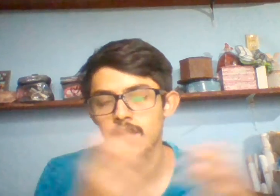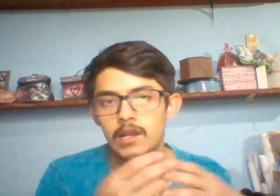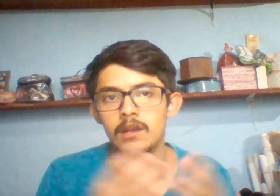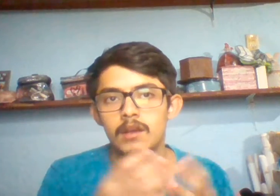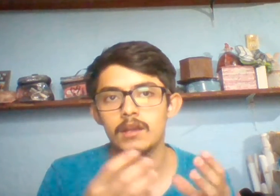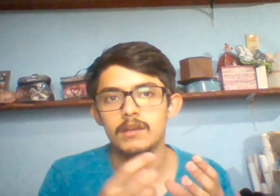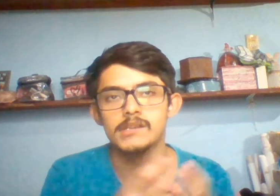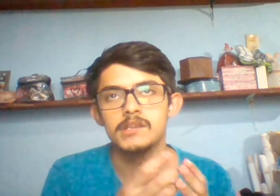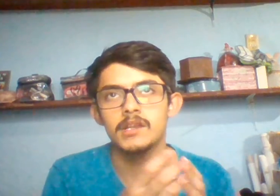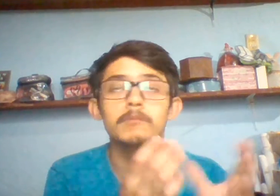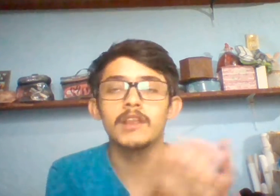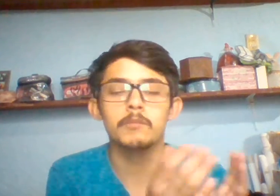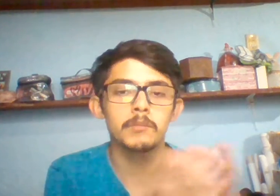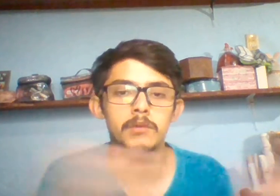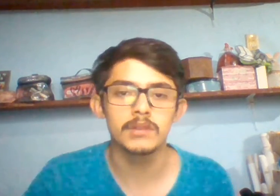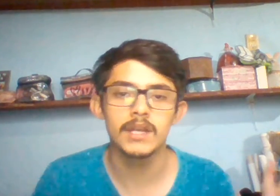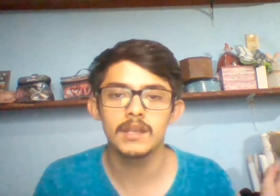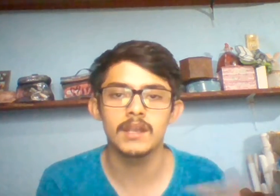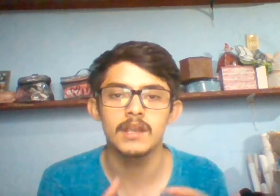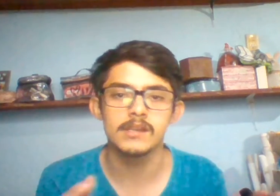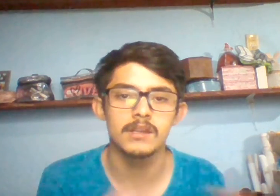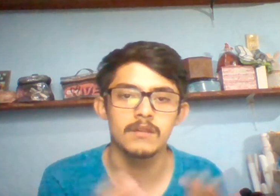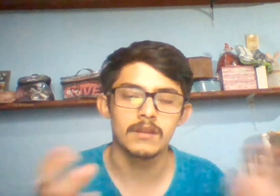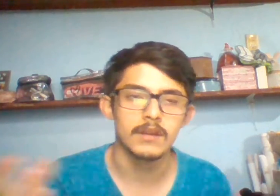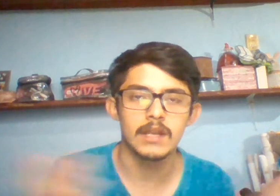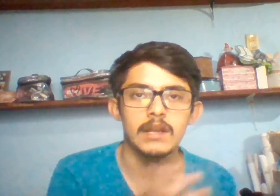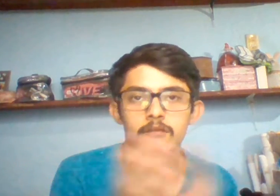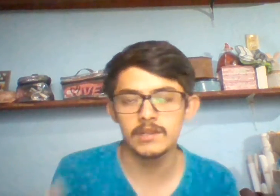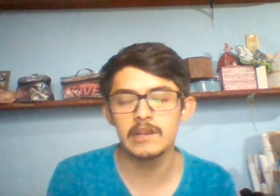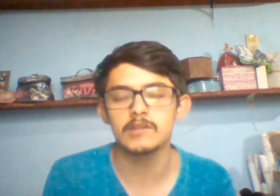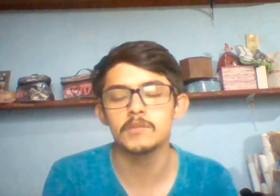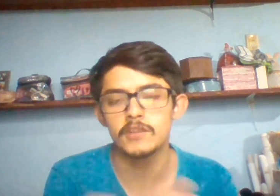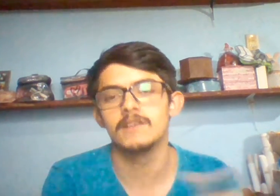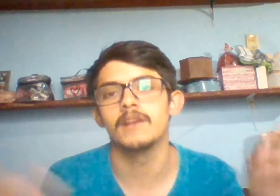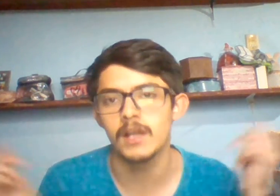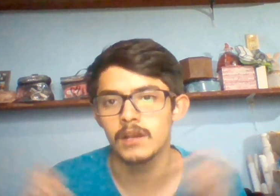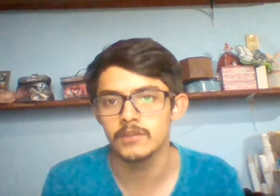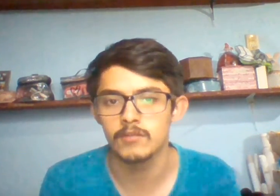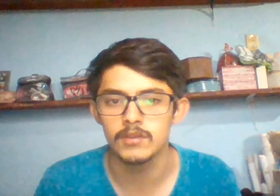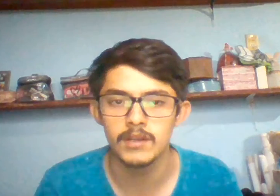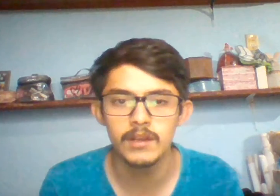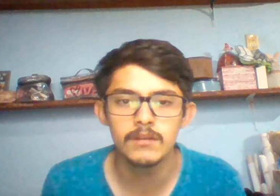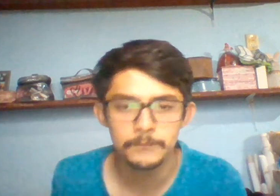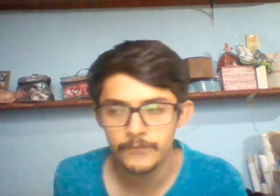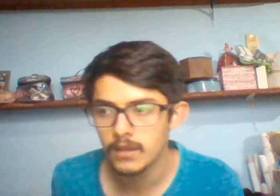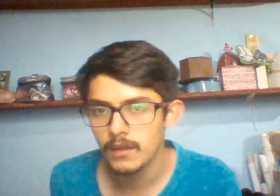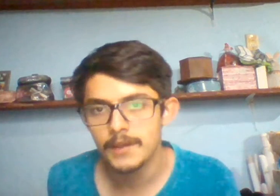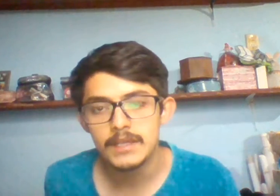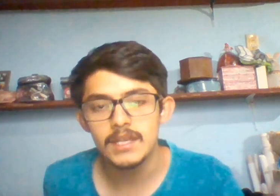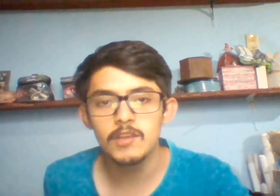propia, del propio voltaje que la fuerza electromotriz da al circuito cerrado. Ya después